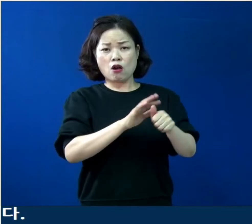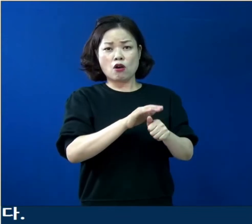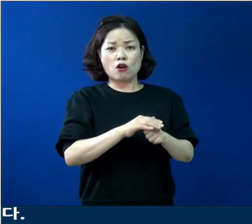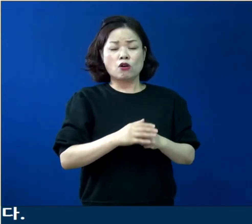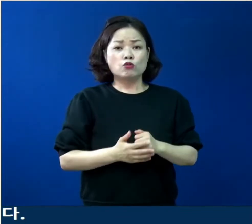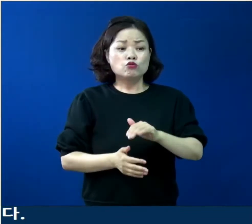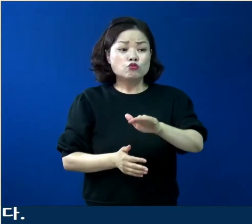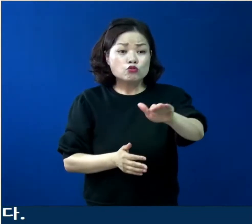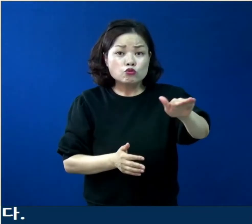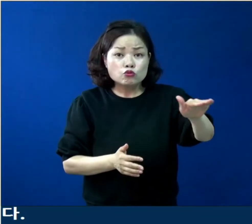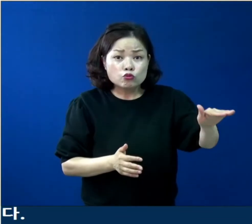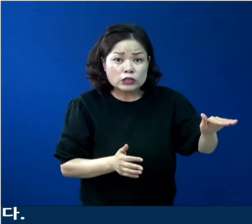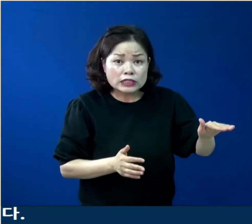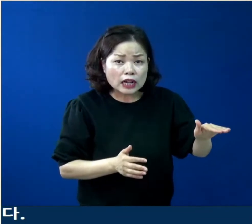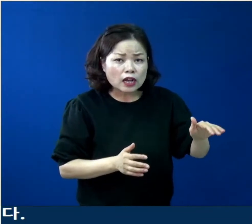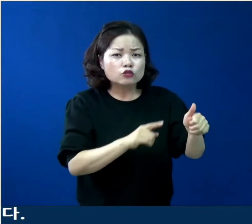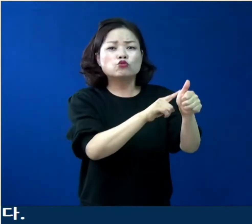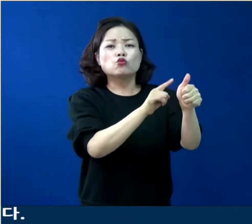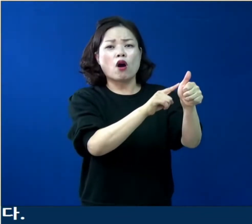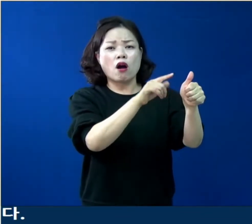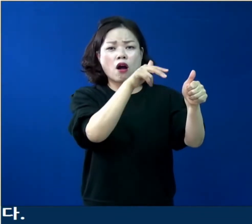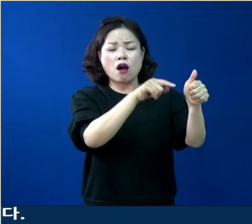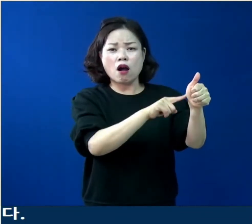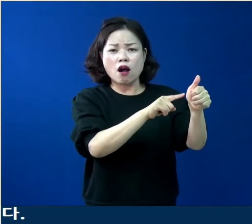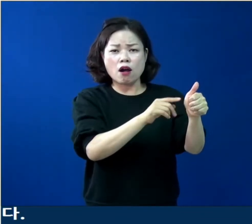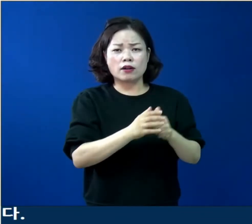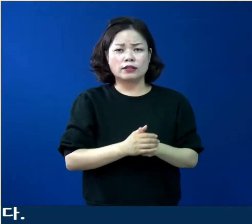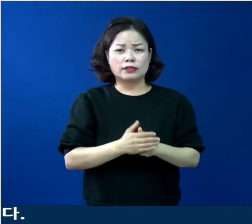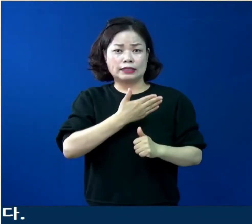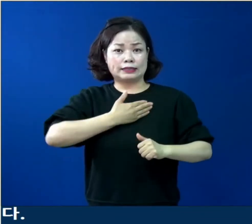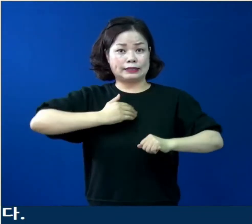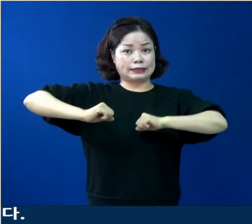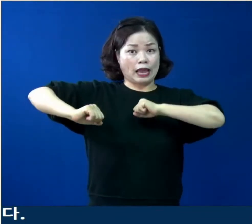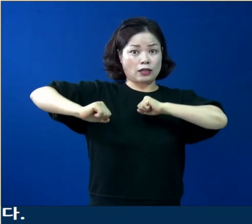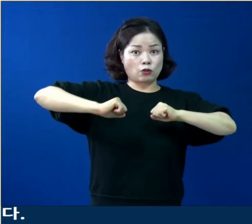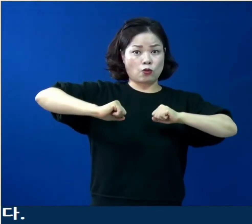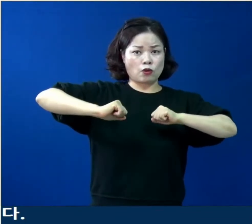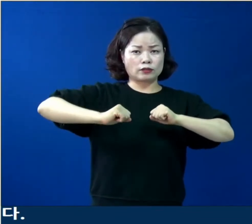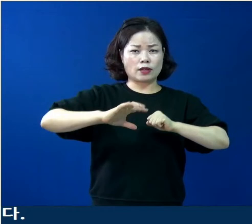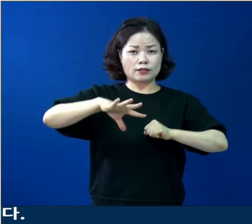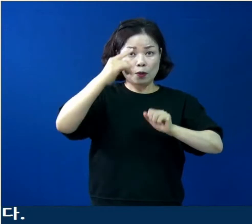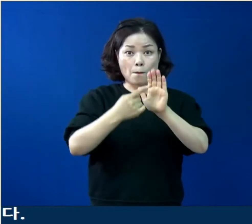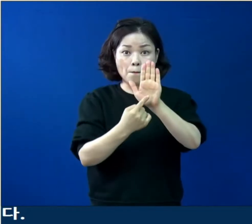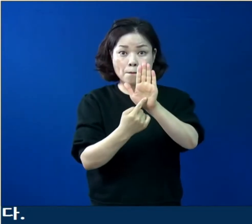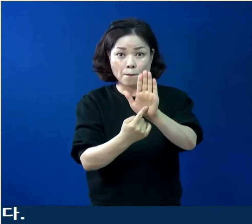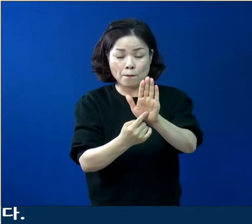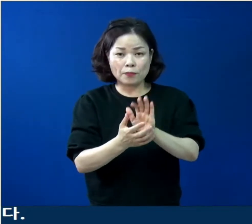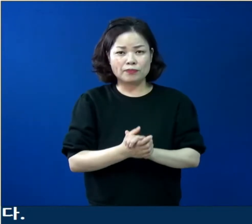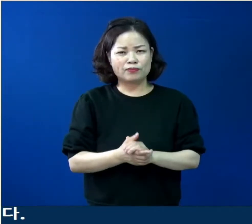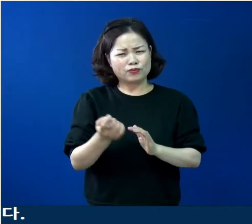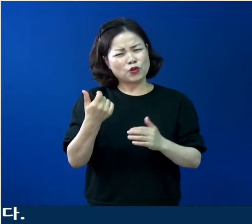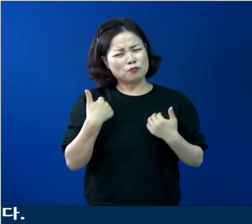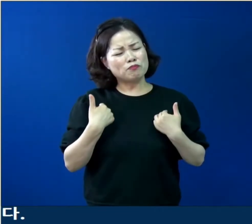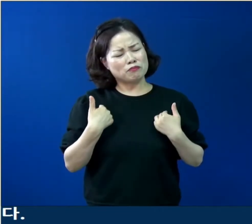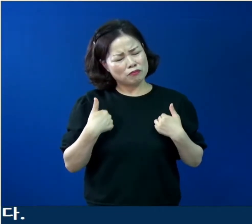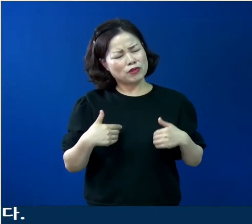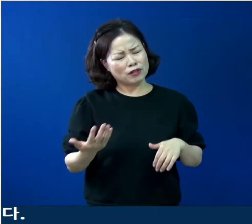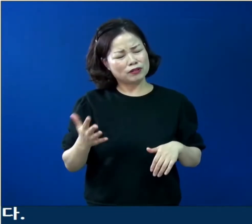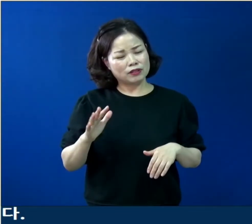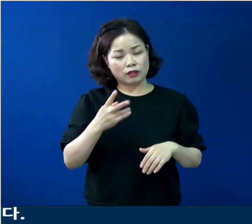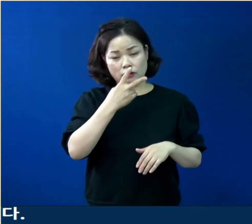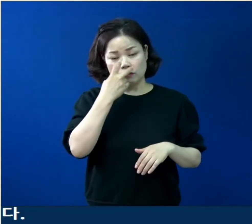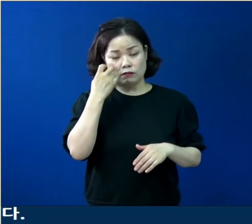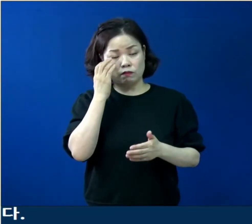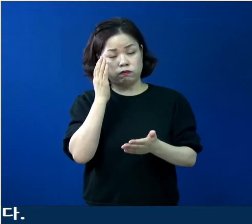나와요. 우리가란 말이 주어로 쓰인 것이 사도행전에 처음으로 등장하는 겁니다. 자, 좀 피곤하실지 모르지만